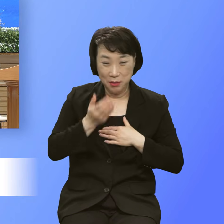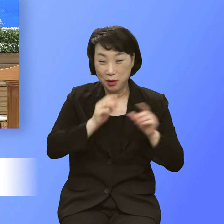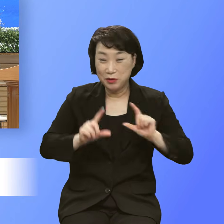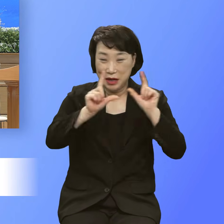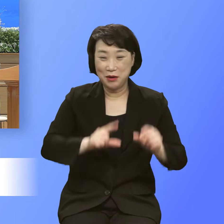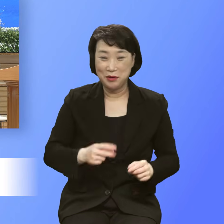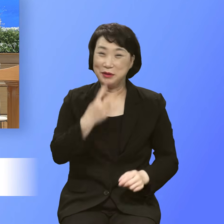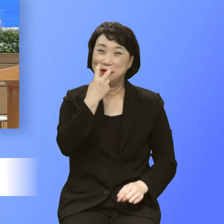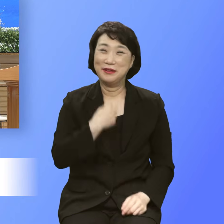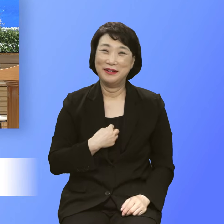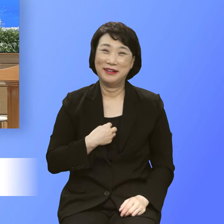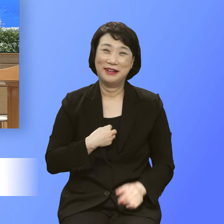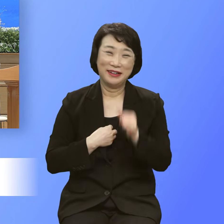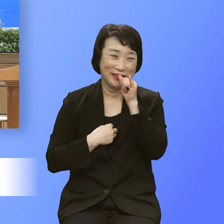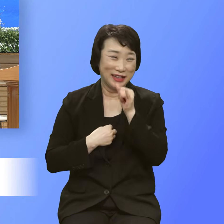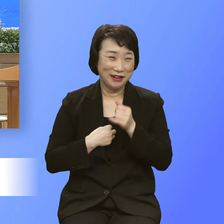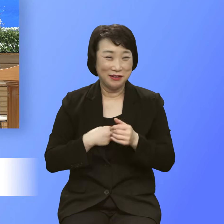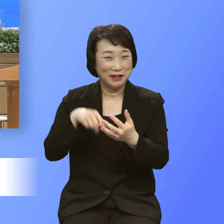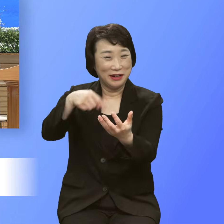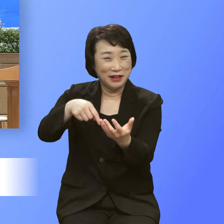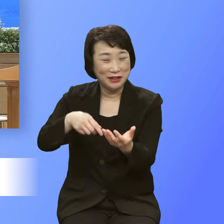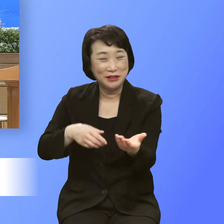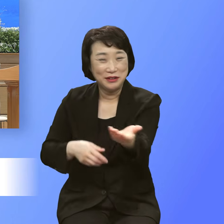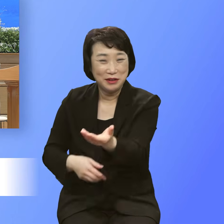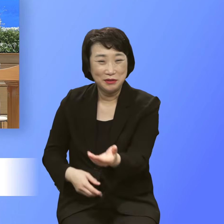때 얼마나 축복이냐 그 말이야.